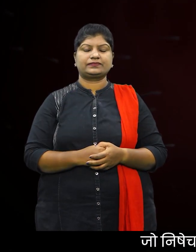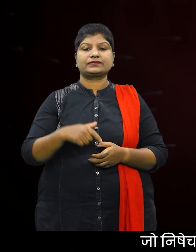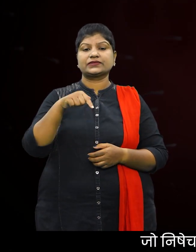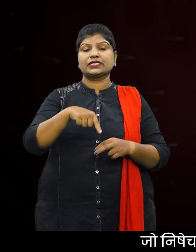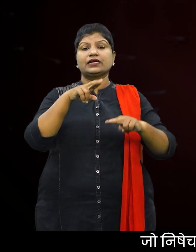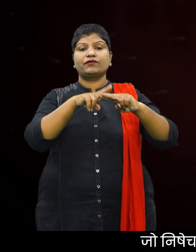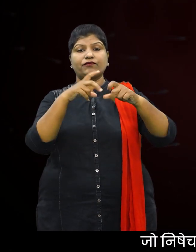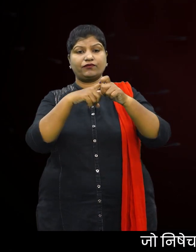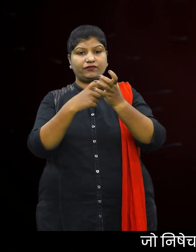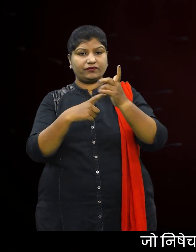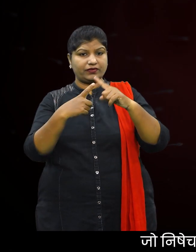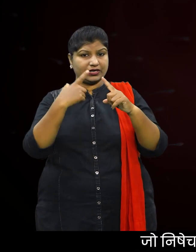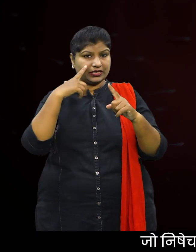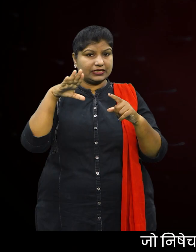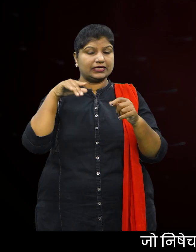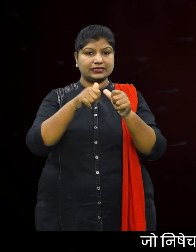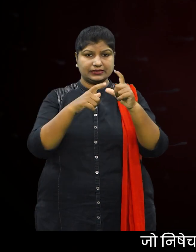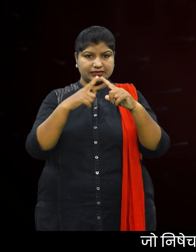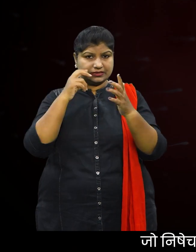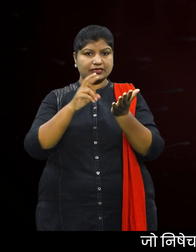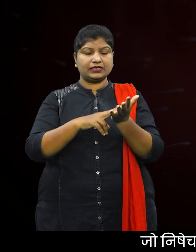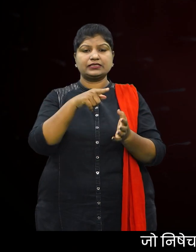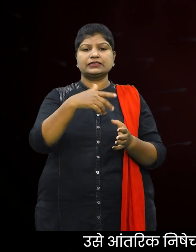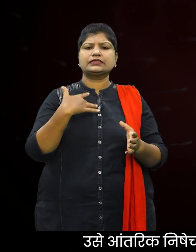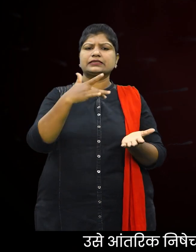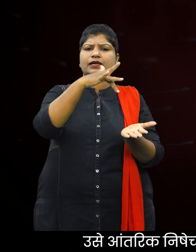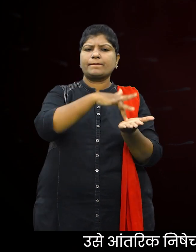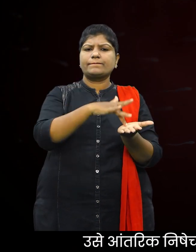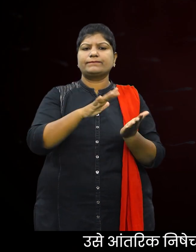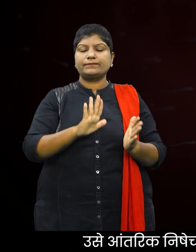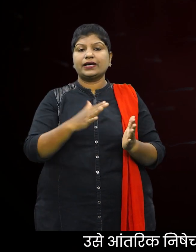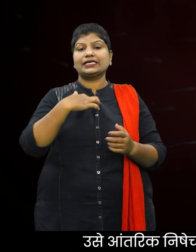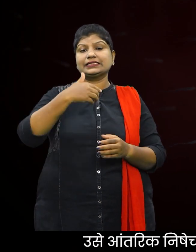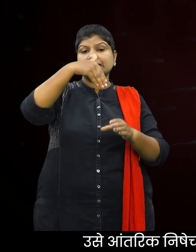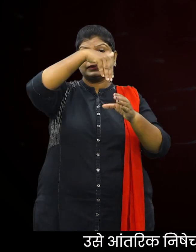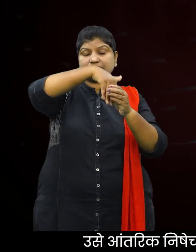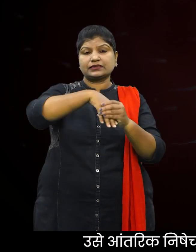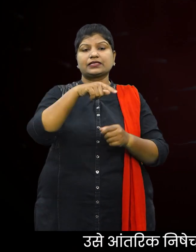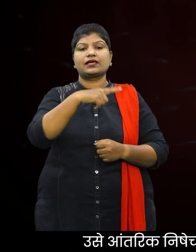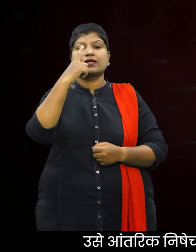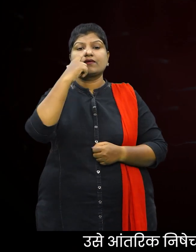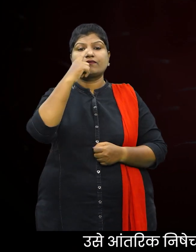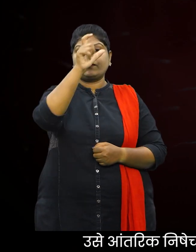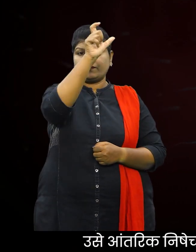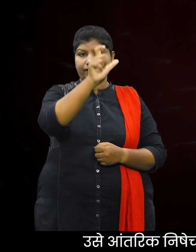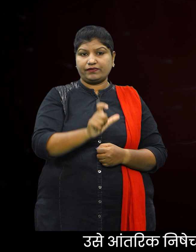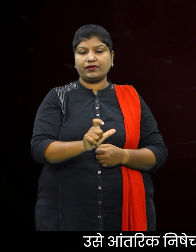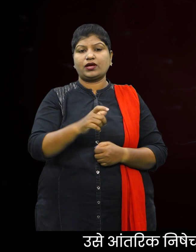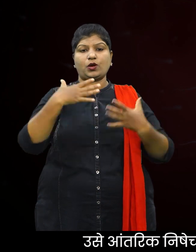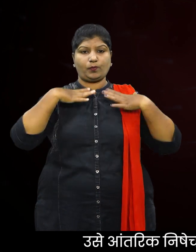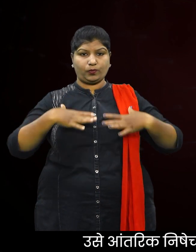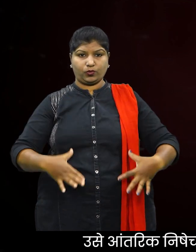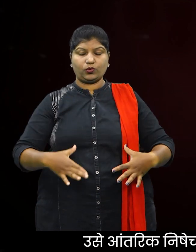जो निषेचन मादा के शरीर के अंदर होता है, उसे आंतरिक निषेचन यानी